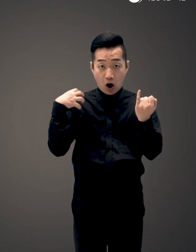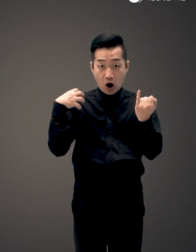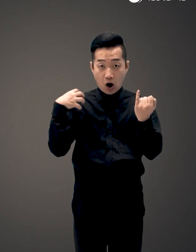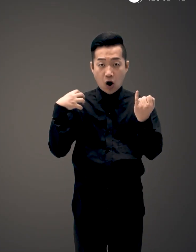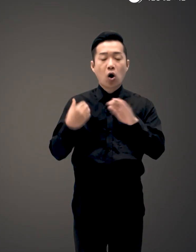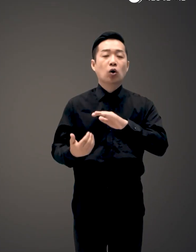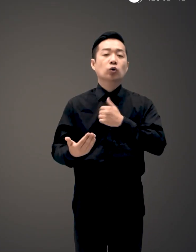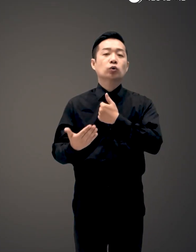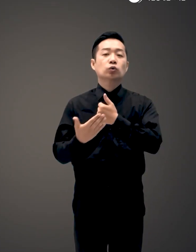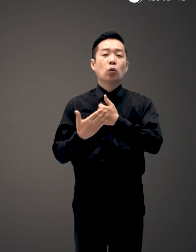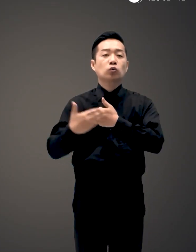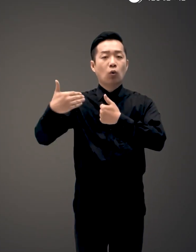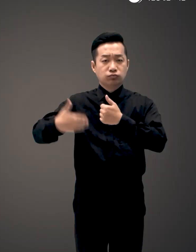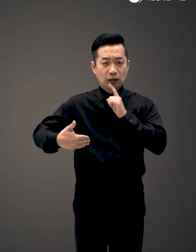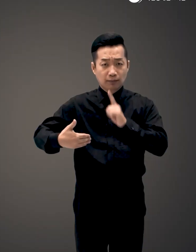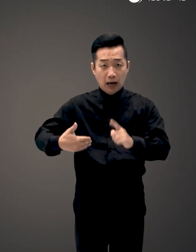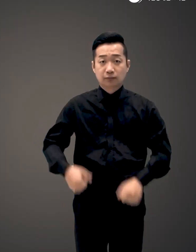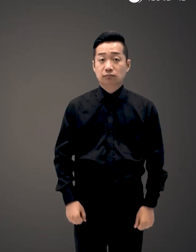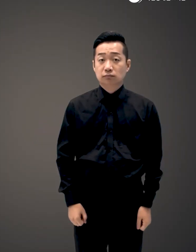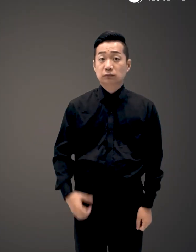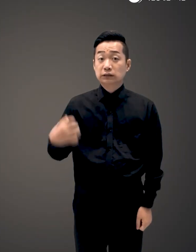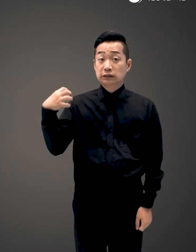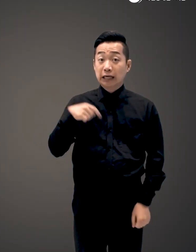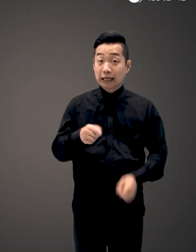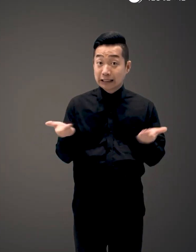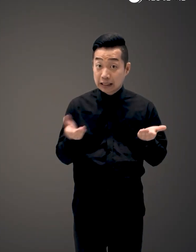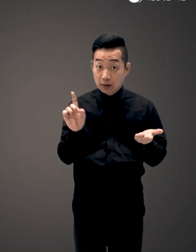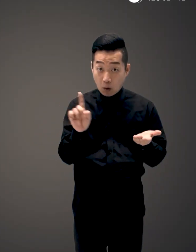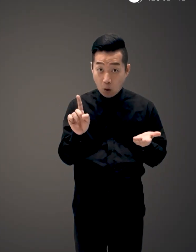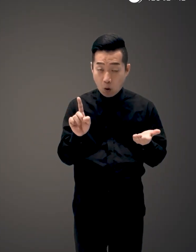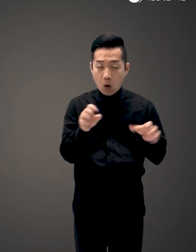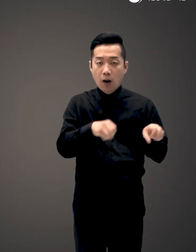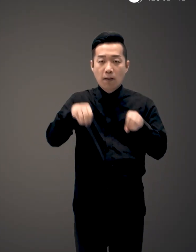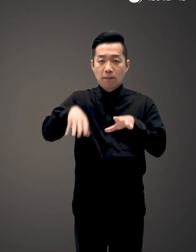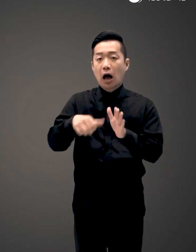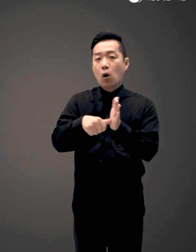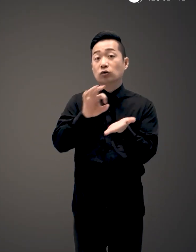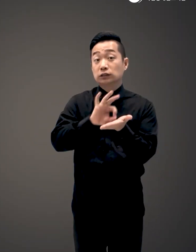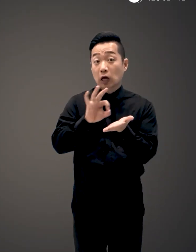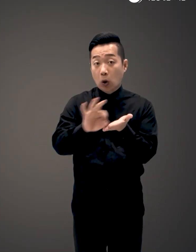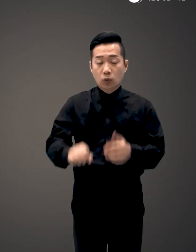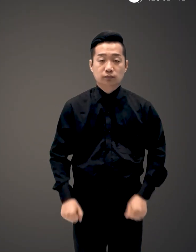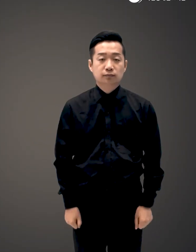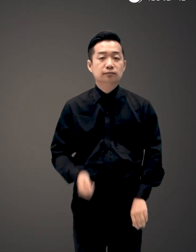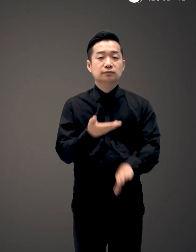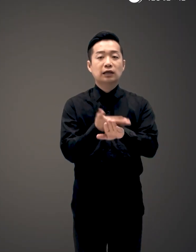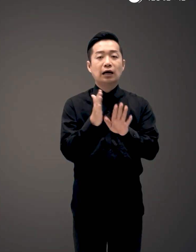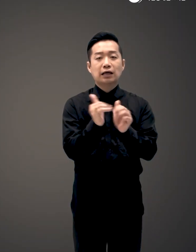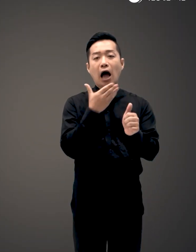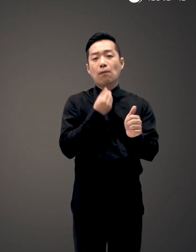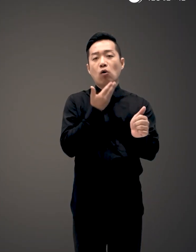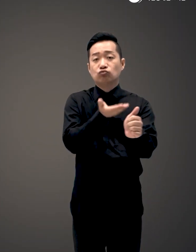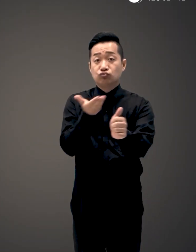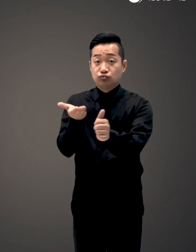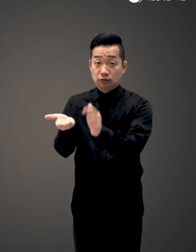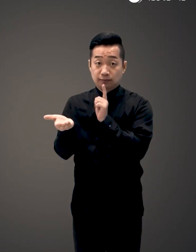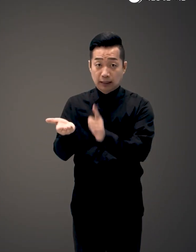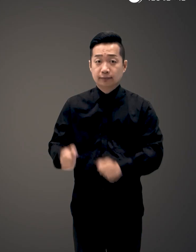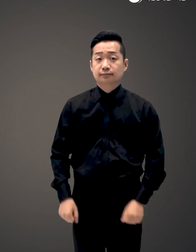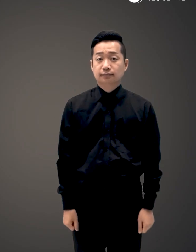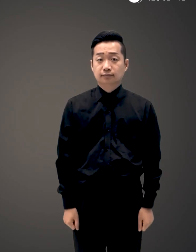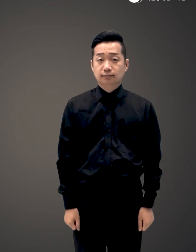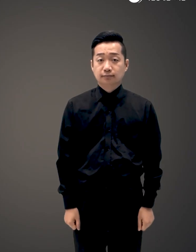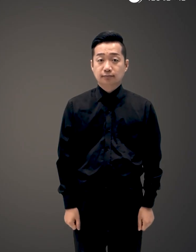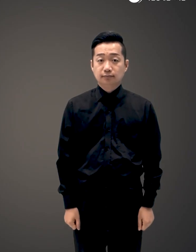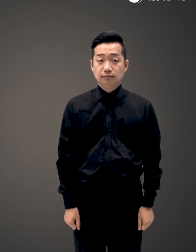돕게 해달라고 한다. 마녀의 사명이란 바로 마도구를 써서 다른 사람을 행복하게 하는 것.